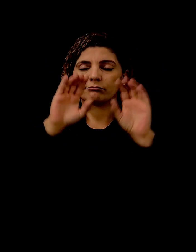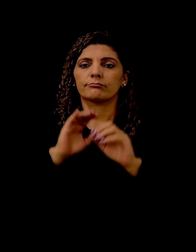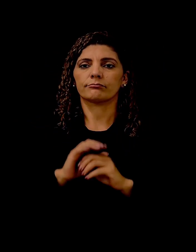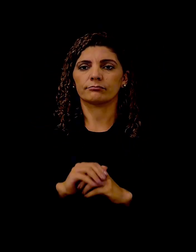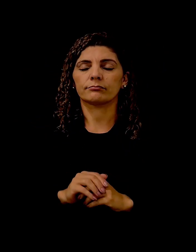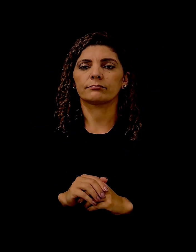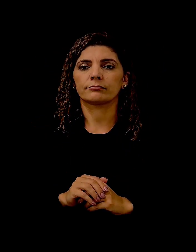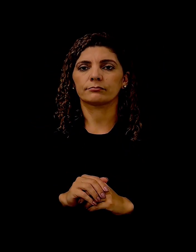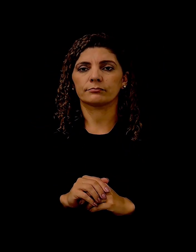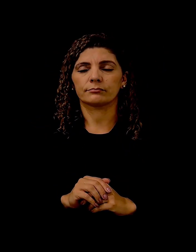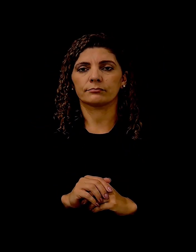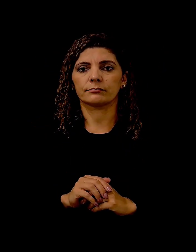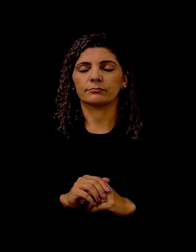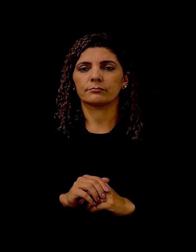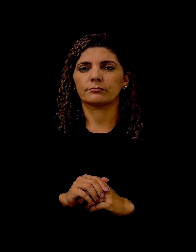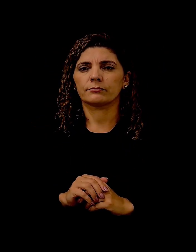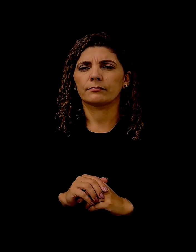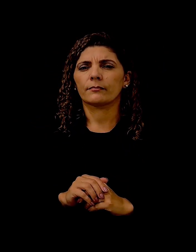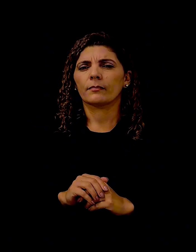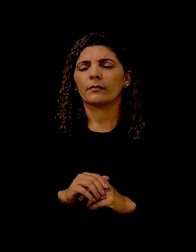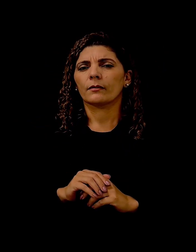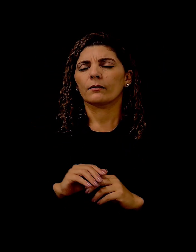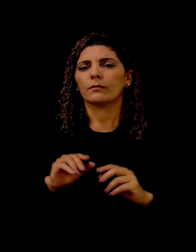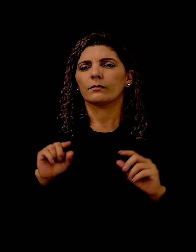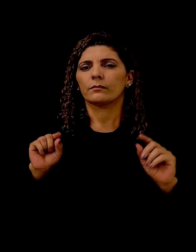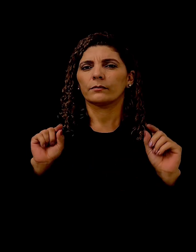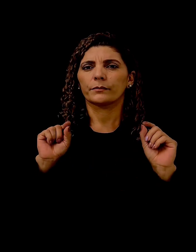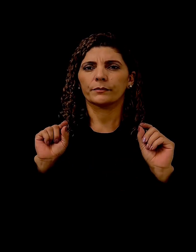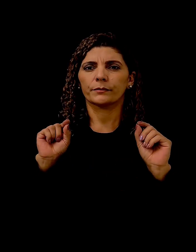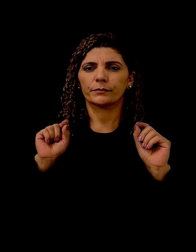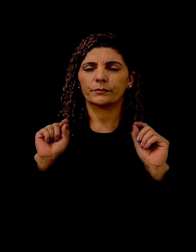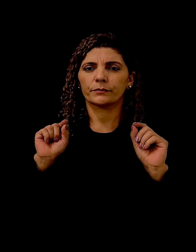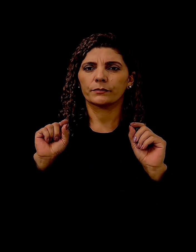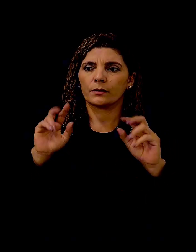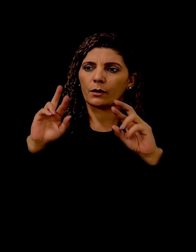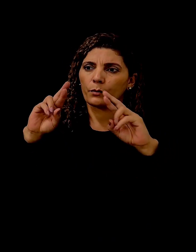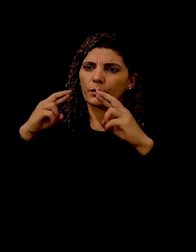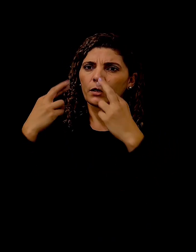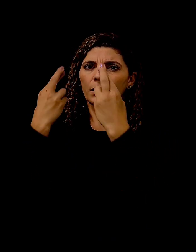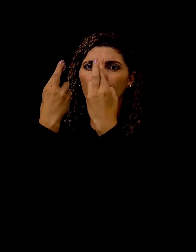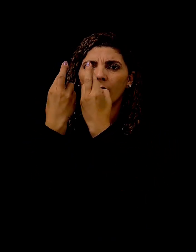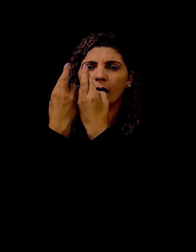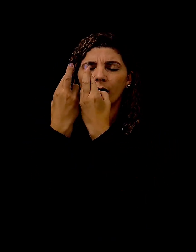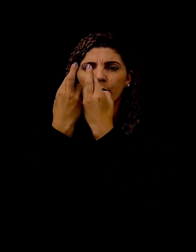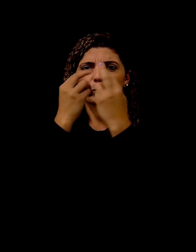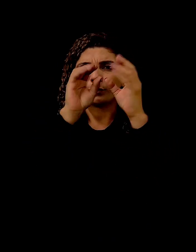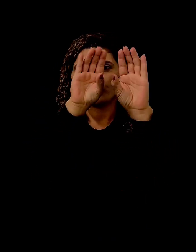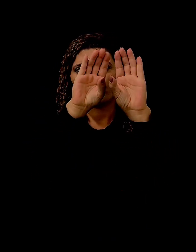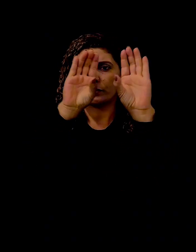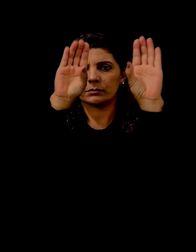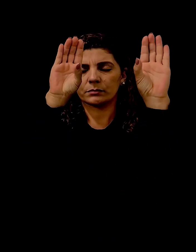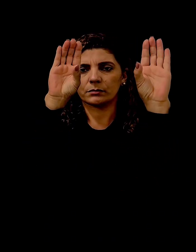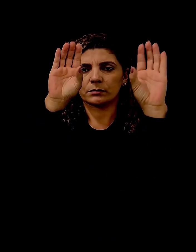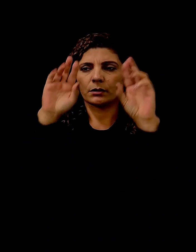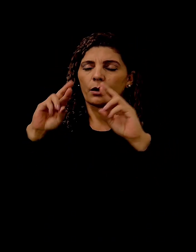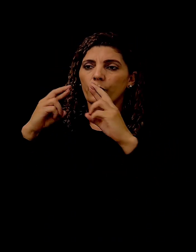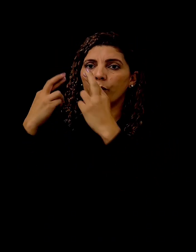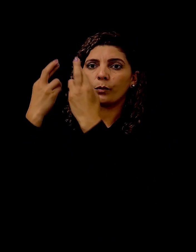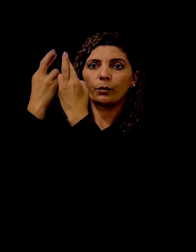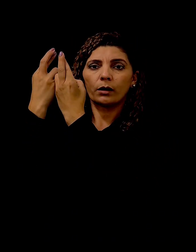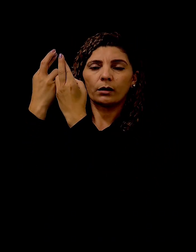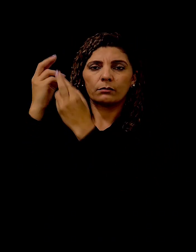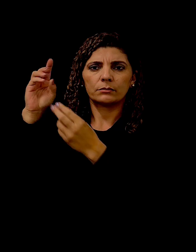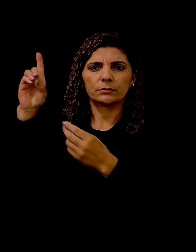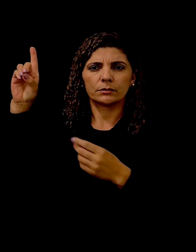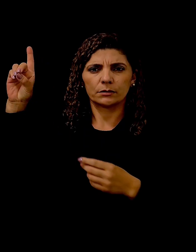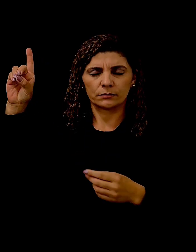céus. E quando se fala em reino dos céus e reino de Deus,